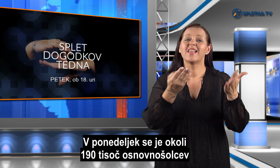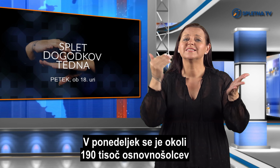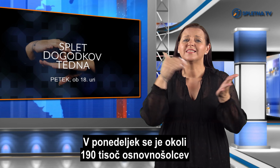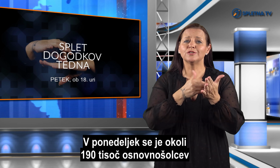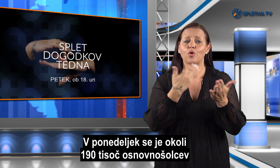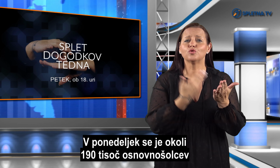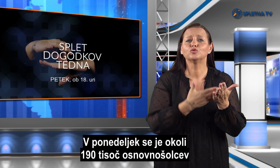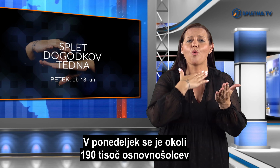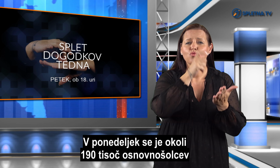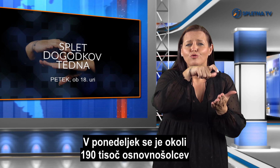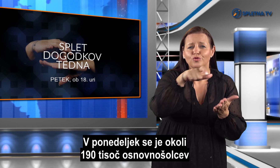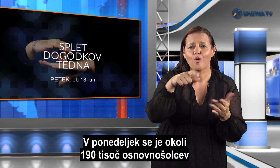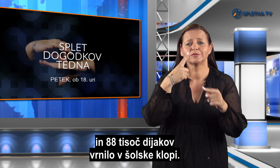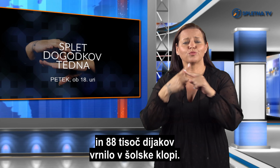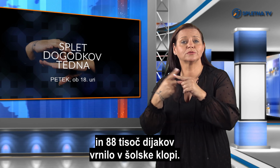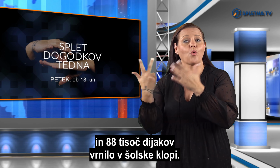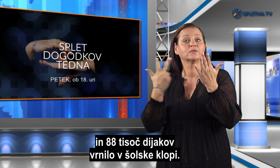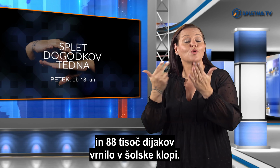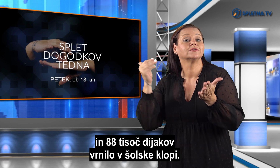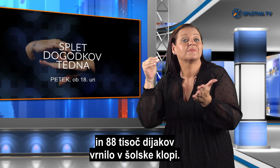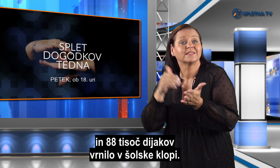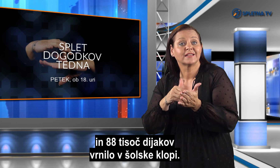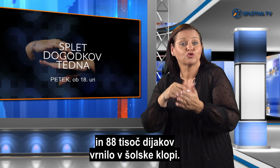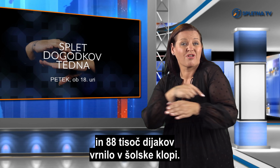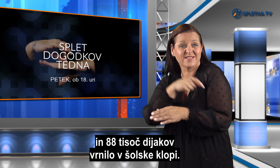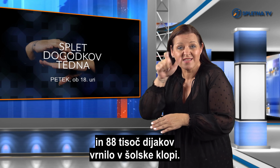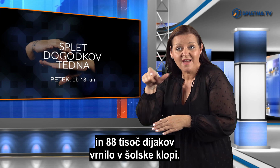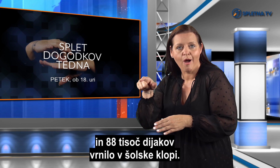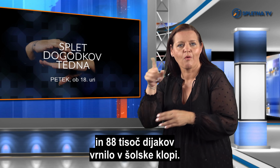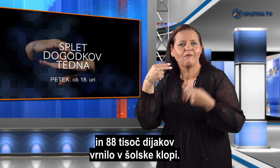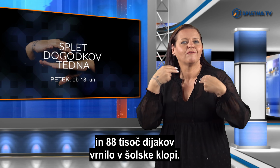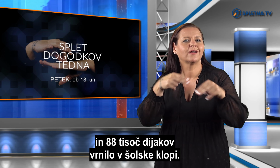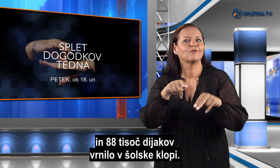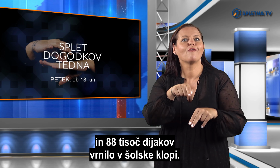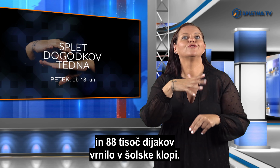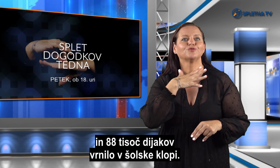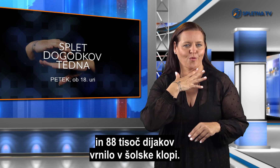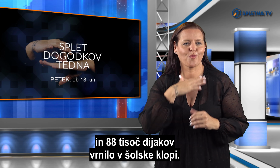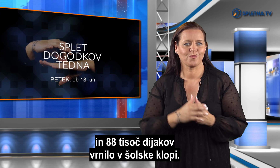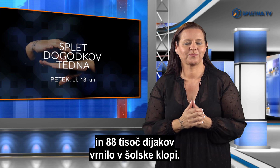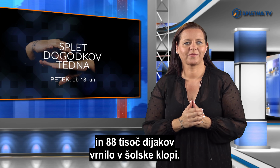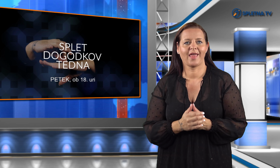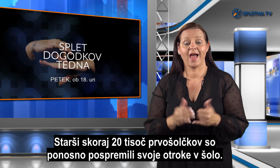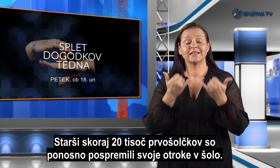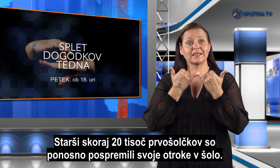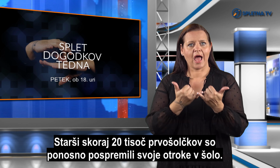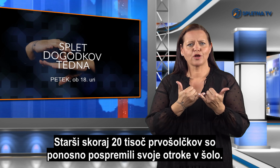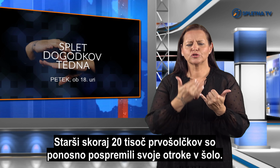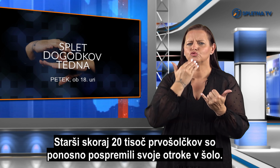190 tisoč osnovnošolcev in 88 tisoč dijakov vrnilo v šolske klopi. Starši skoraj